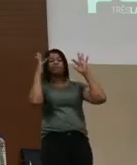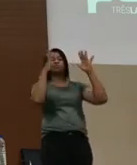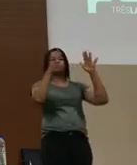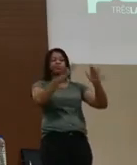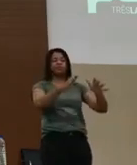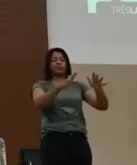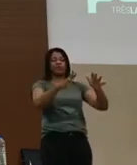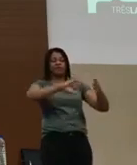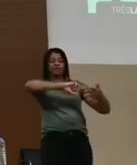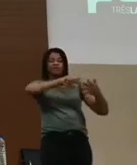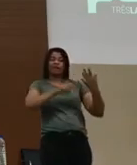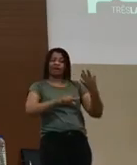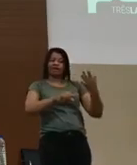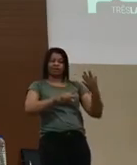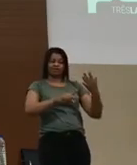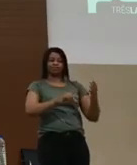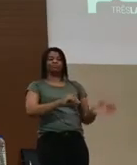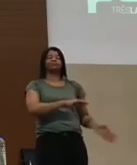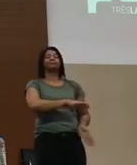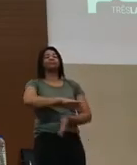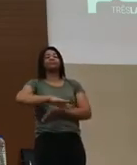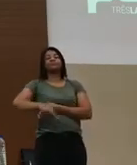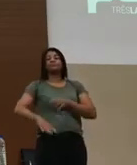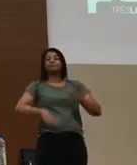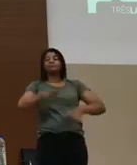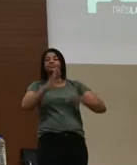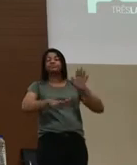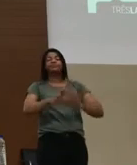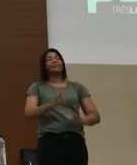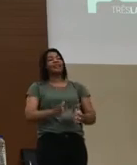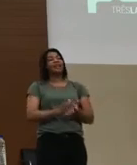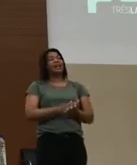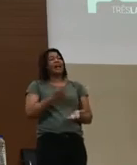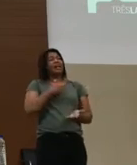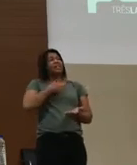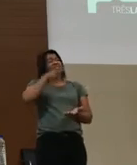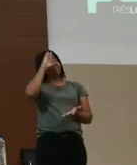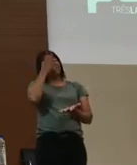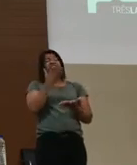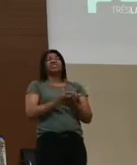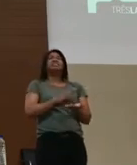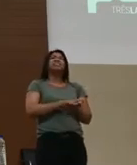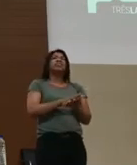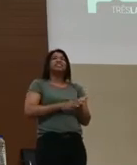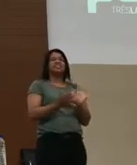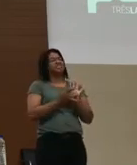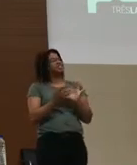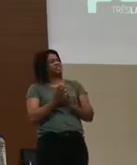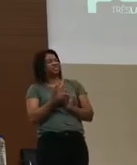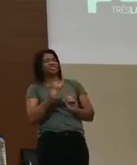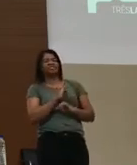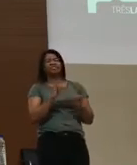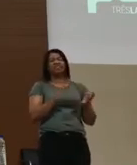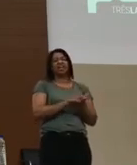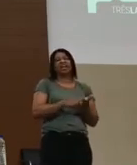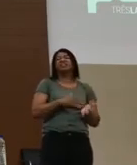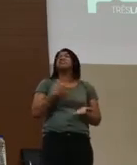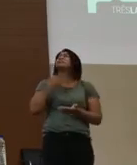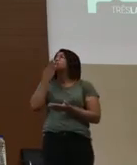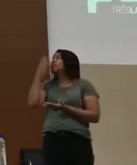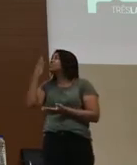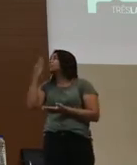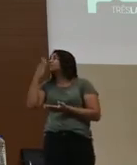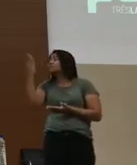às vezes largar, falar: eu não acredito mais na Bíblia, tudo é uma mentirosa, esse negócio de Jesus, Jesus não falou nada disso não, porque eu já pedi tanta coisa, Jesus nunca